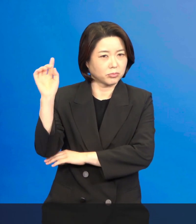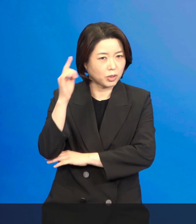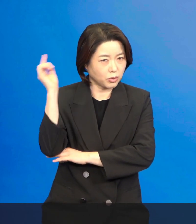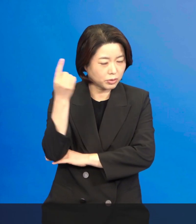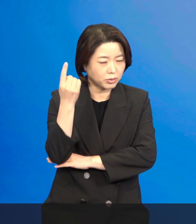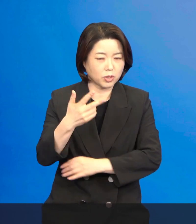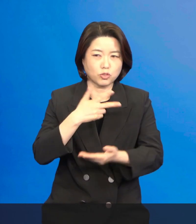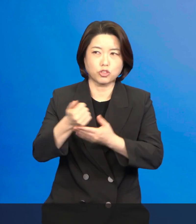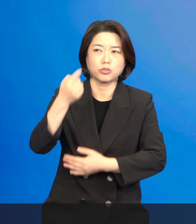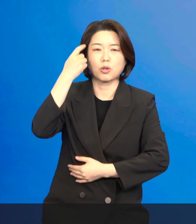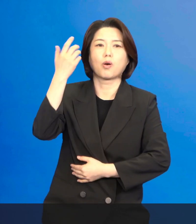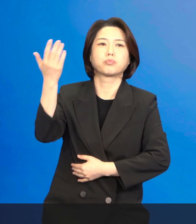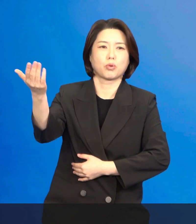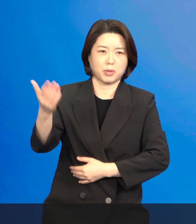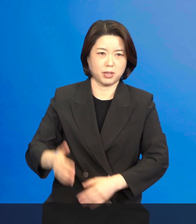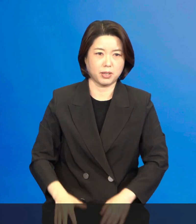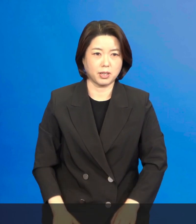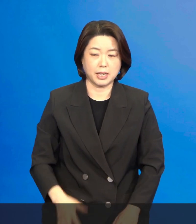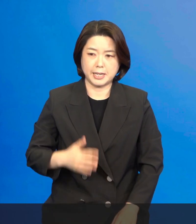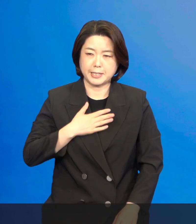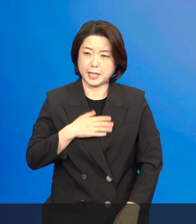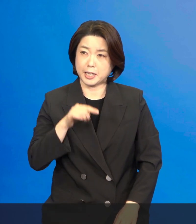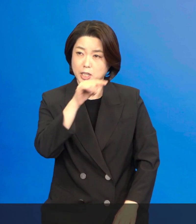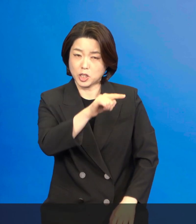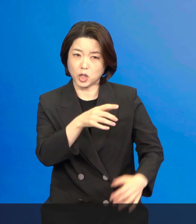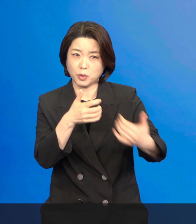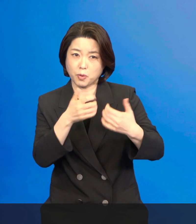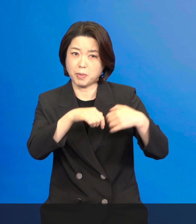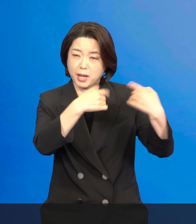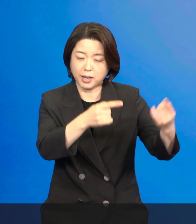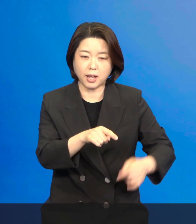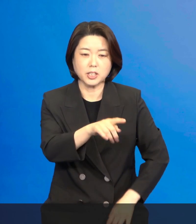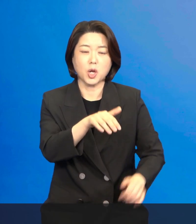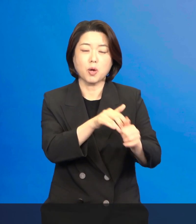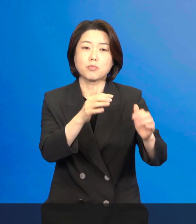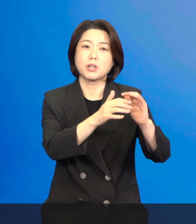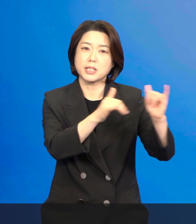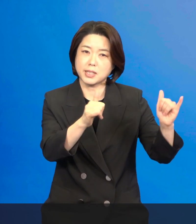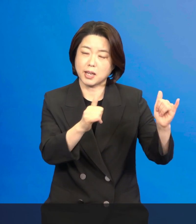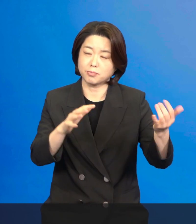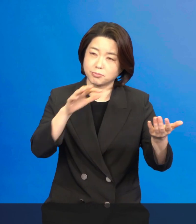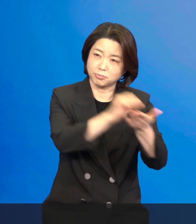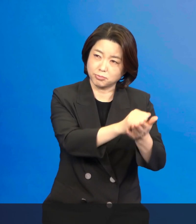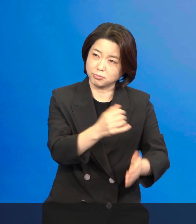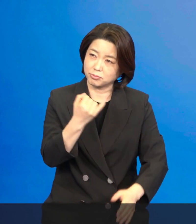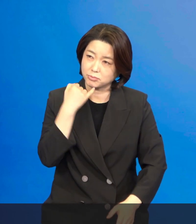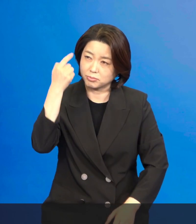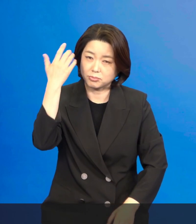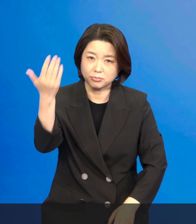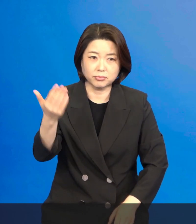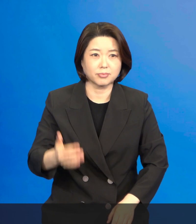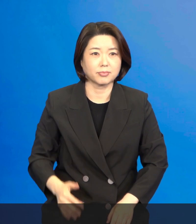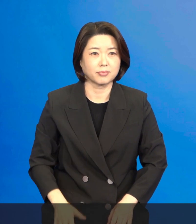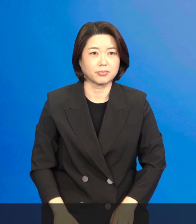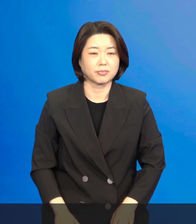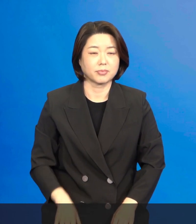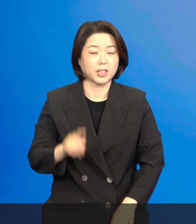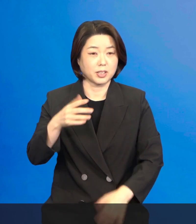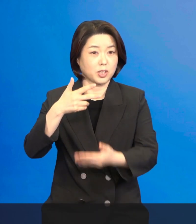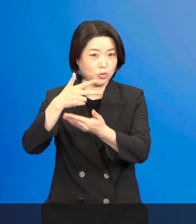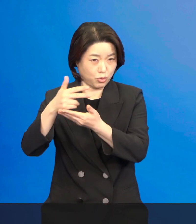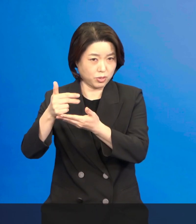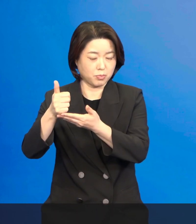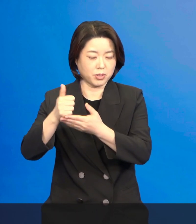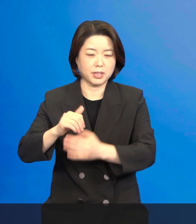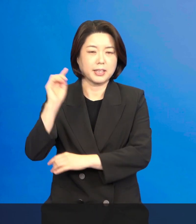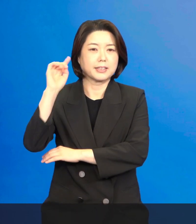주님께 여쭈었다. 내가 출전하여 이 블레셋 사람을 쳐도 되겠습니까? 그러자